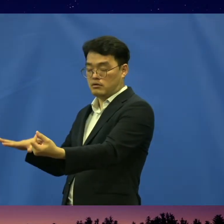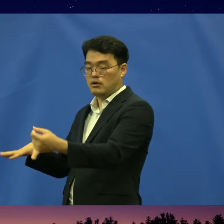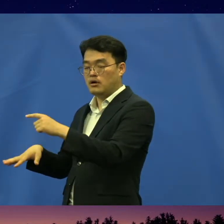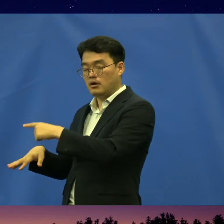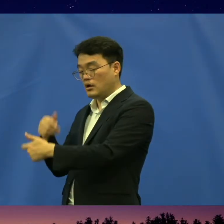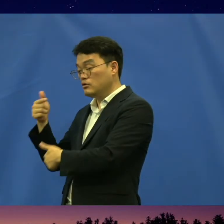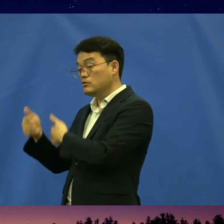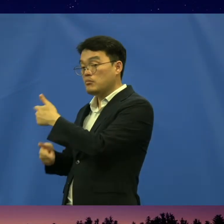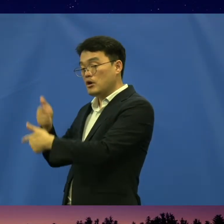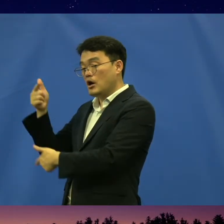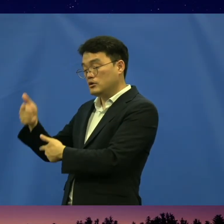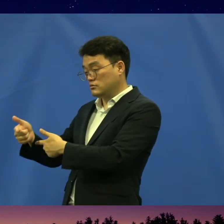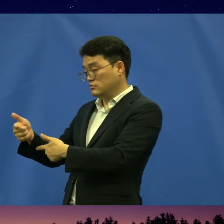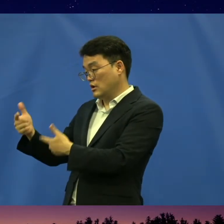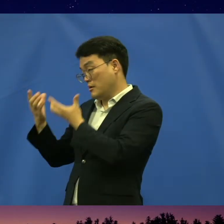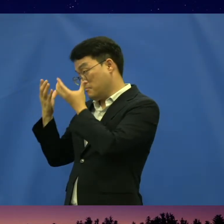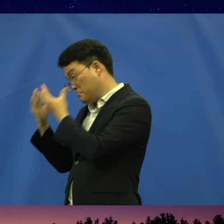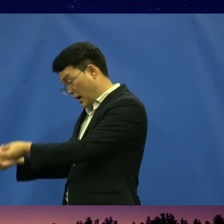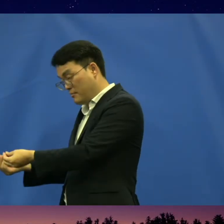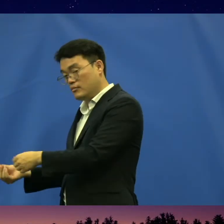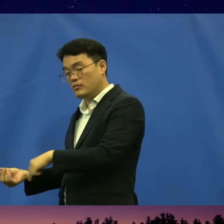나요.